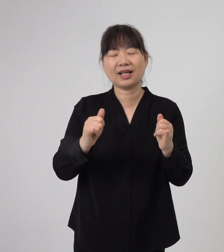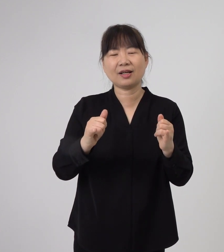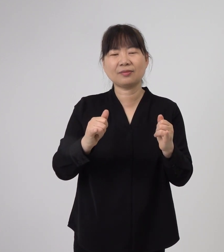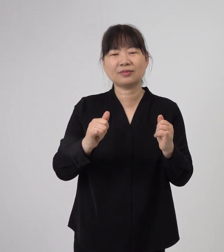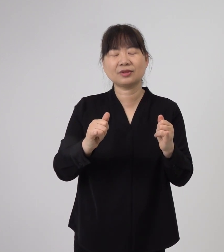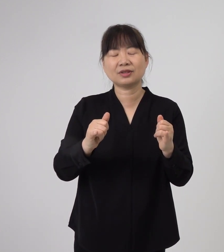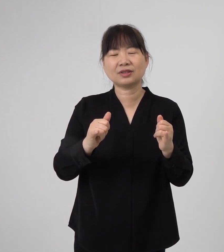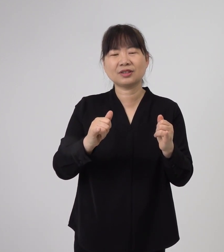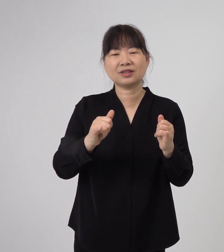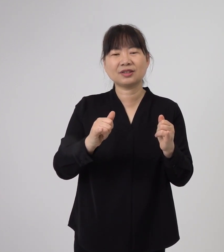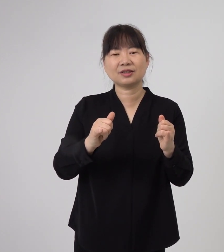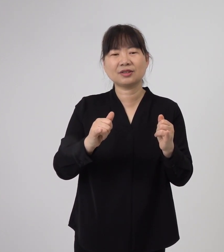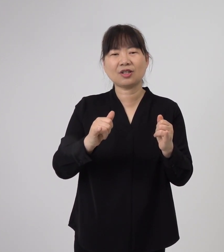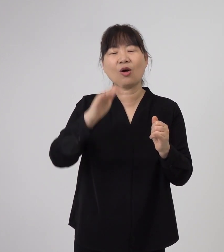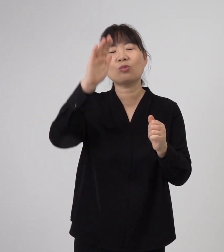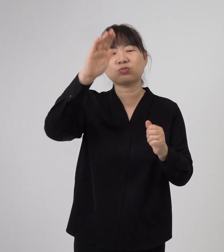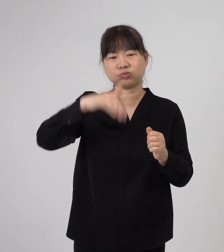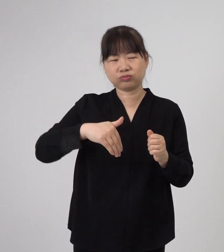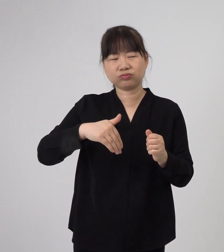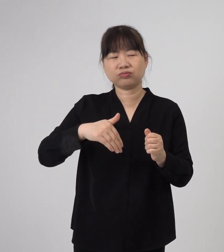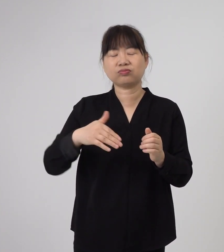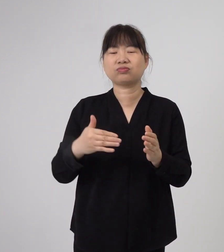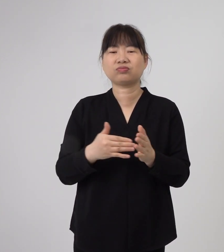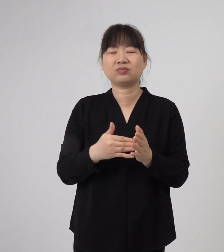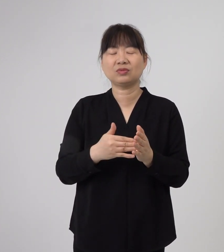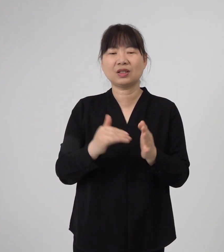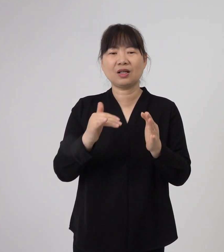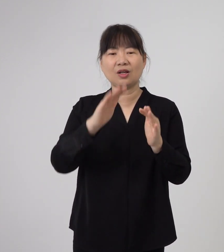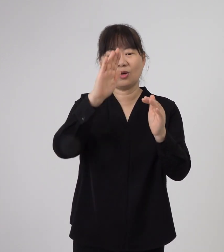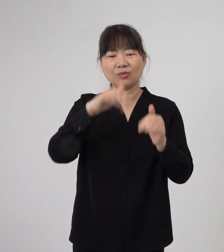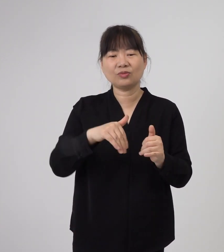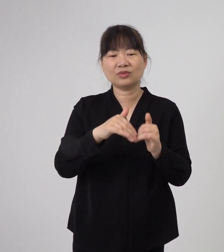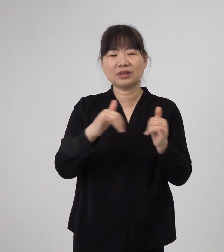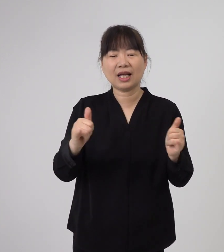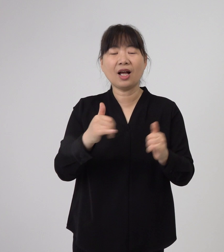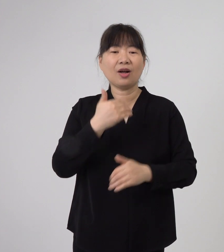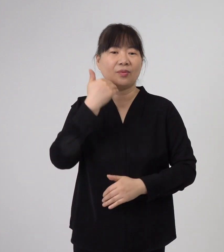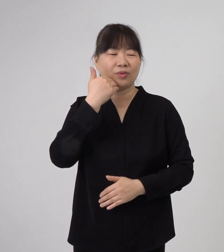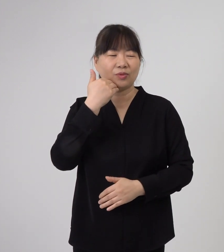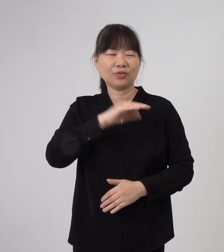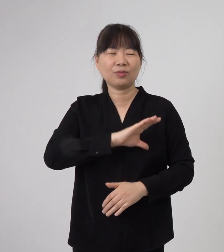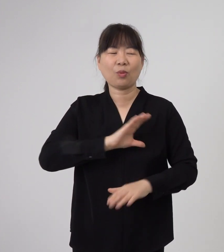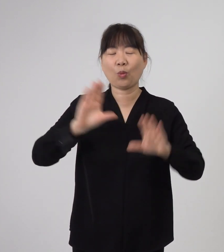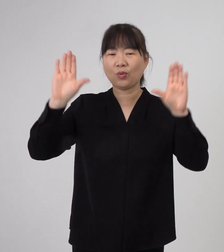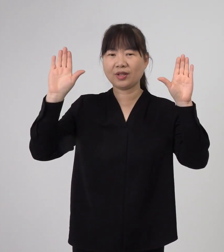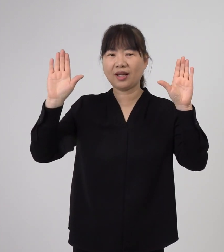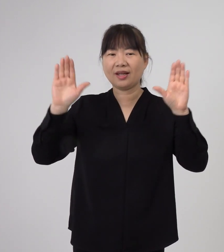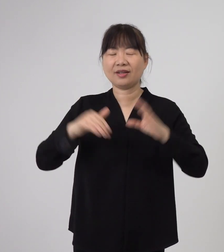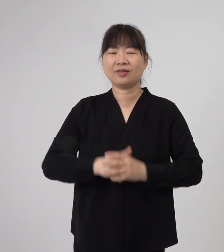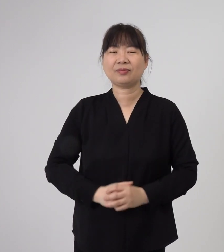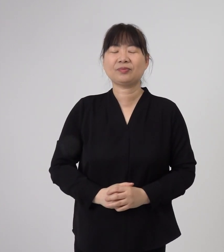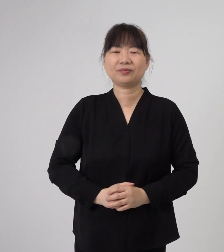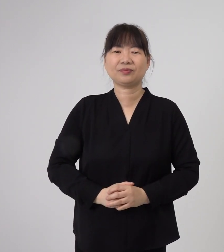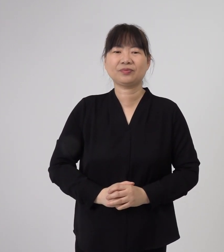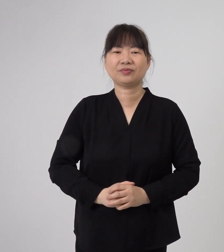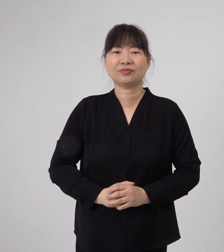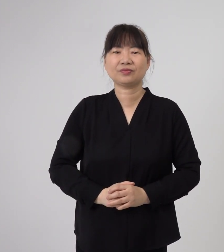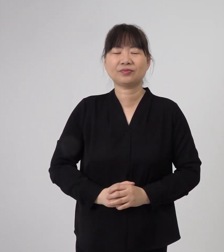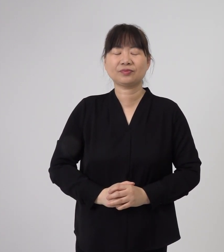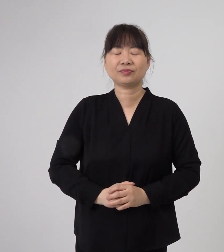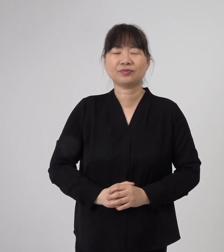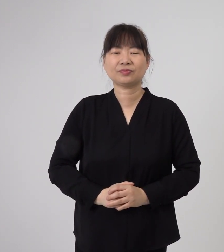직무하세요. 사람을 부르신단 말이에요. 그 부름받은 자가 누굽니까? 모세예요. 그리고 이제